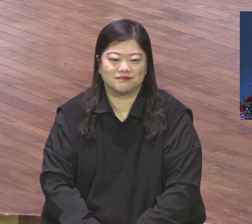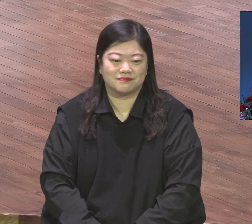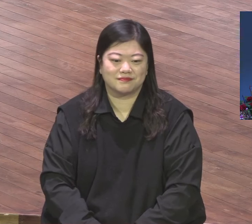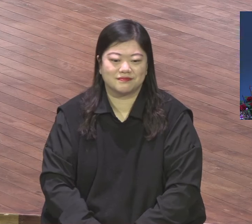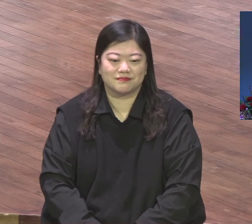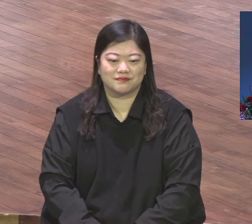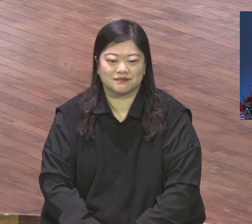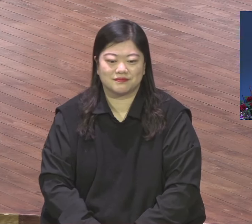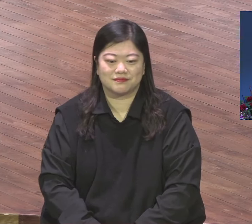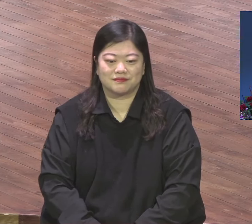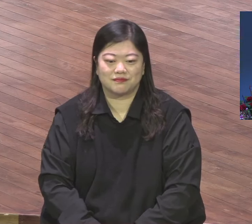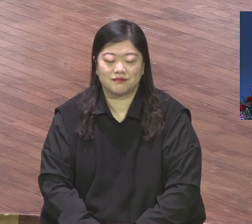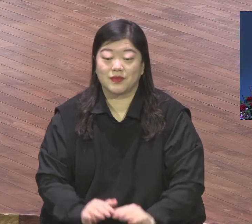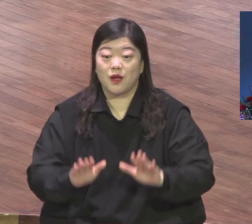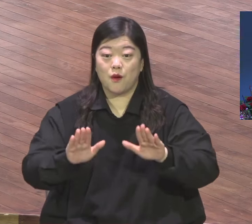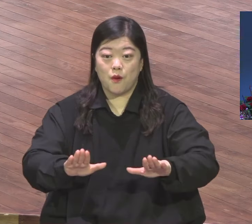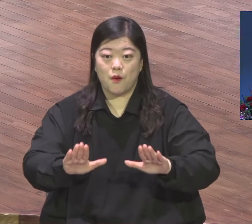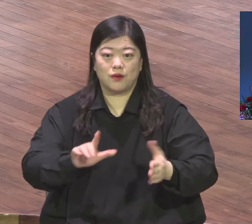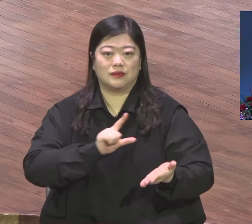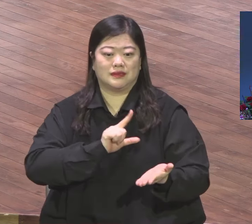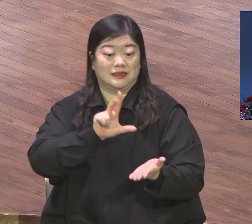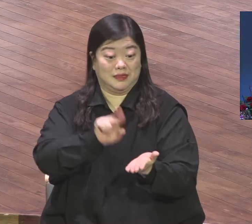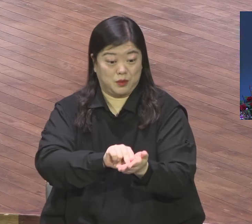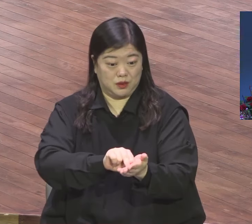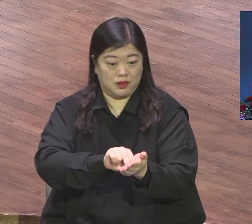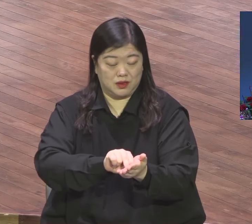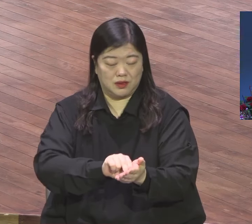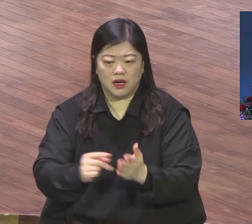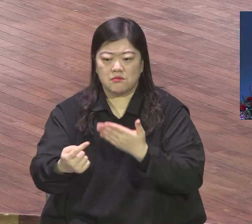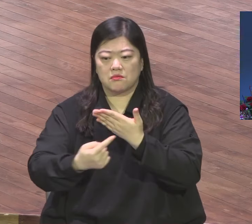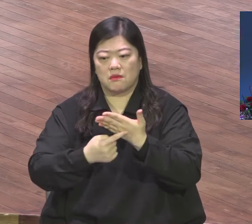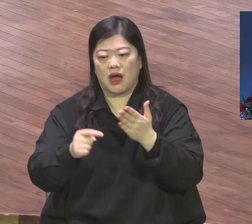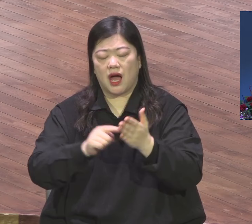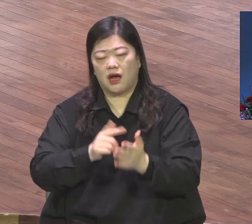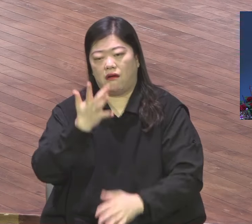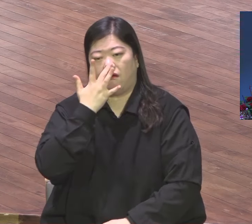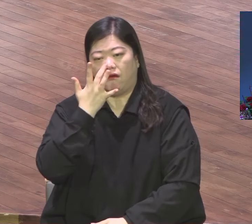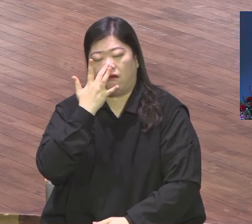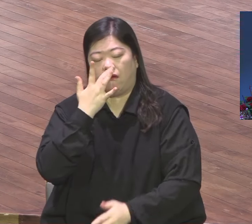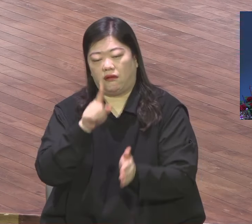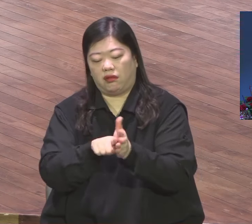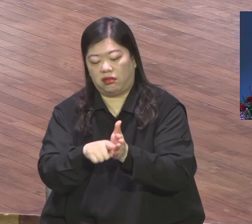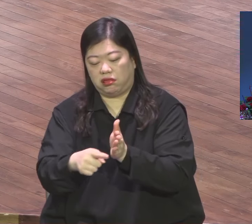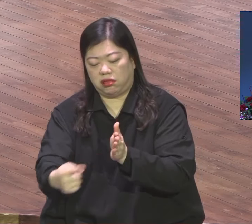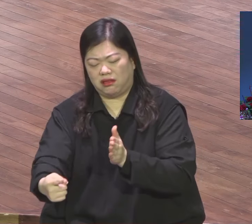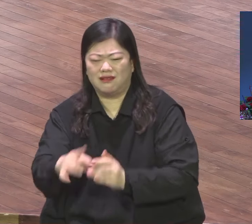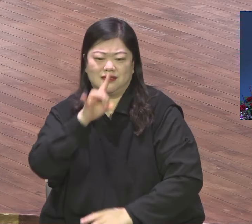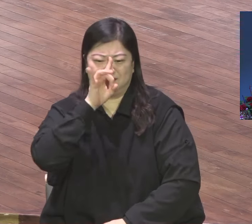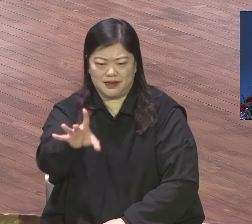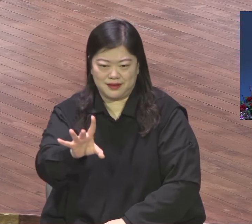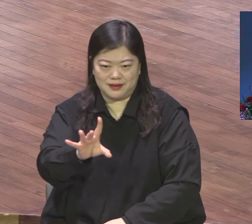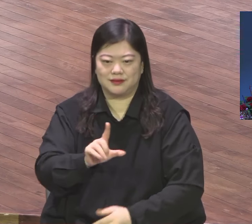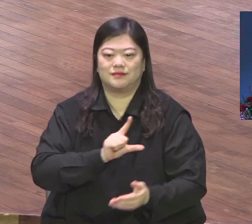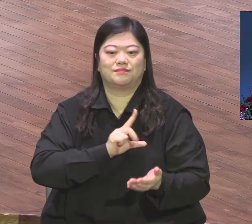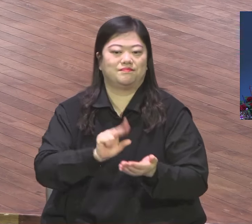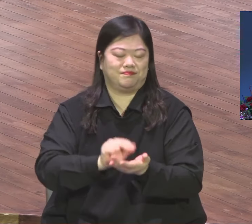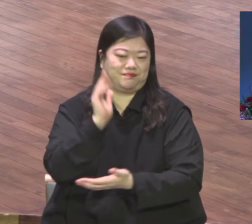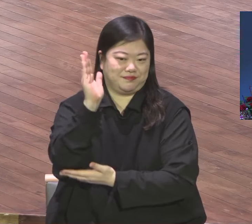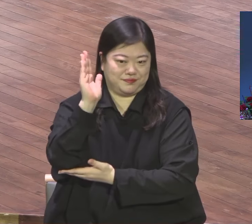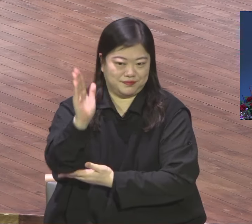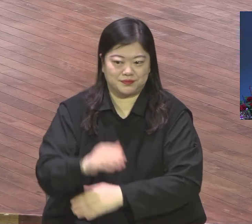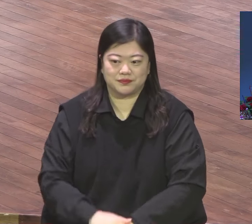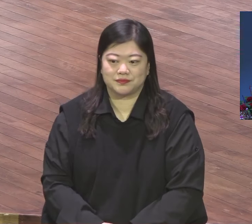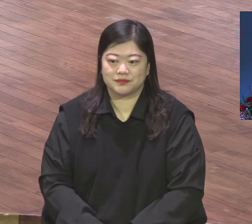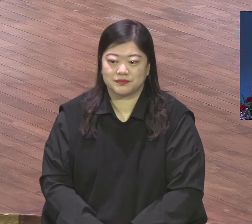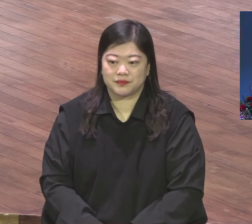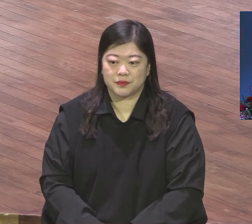이들의 말씀 가지고 마음이 둔화해지면 안 됩니다 라는 제목으로 말씀을 드립니다. 어제